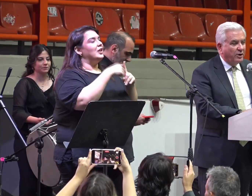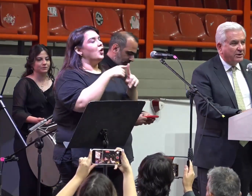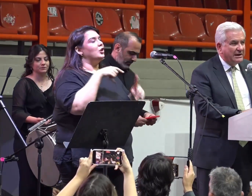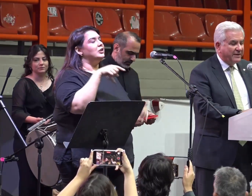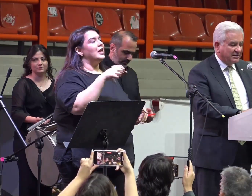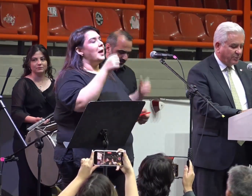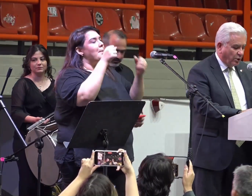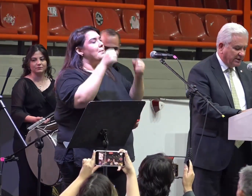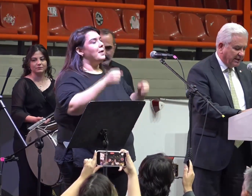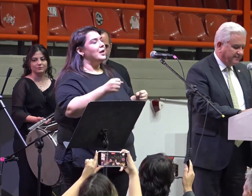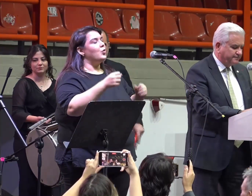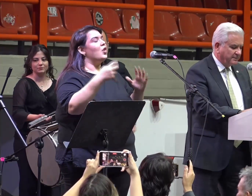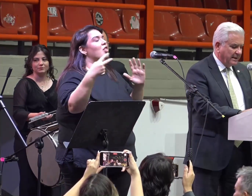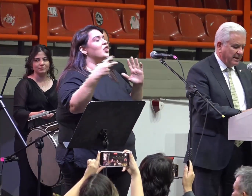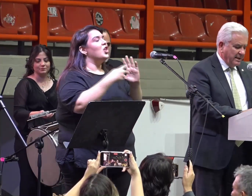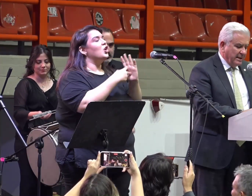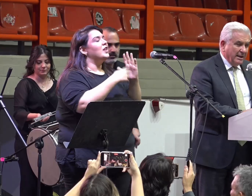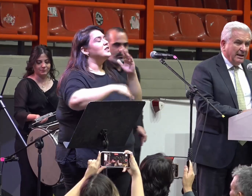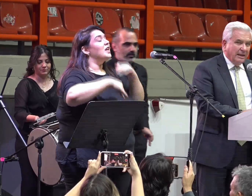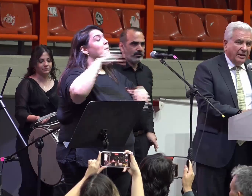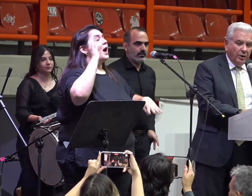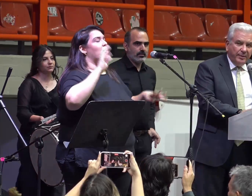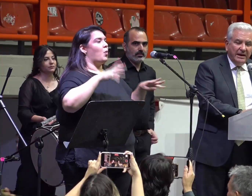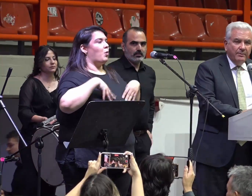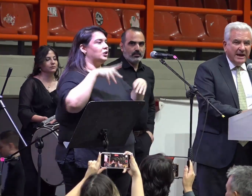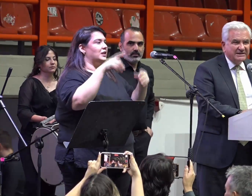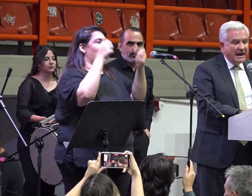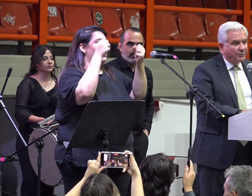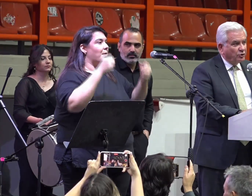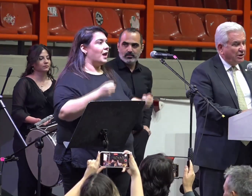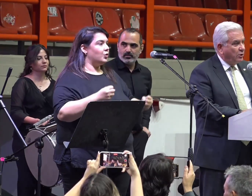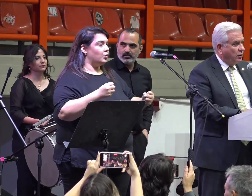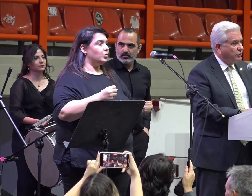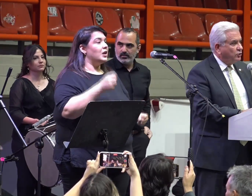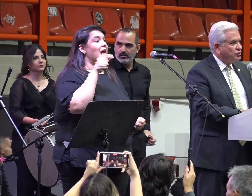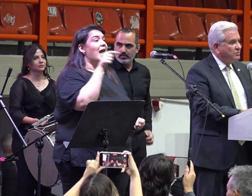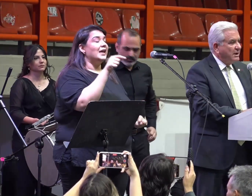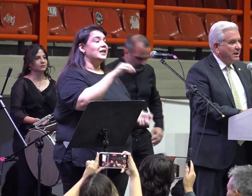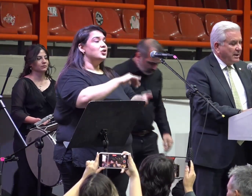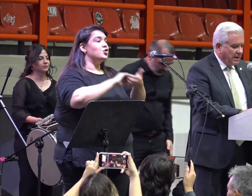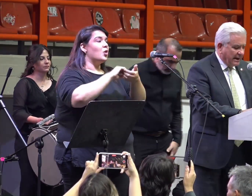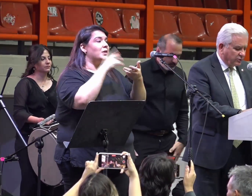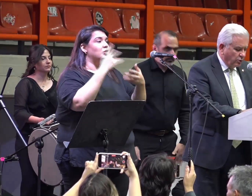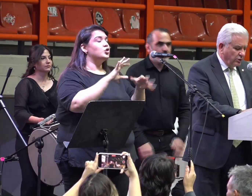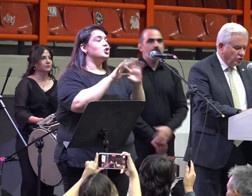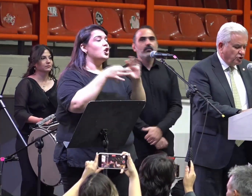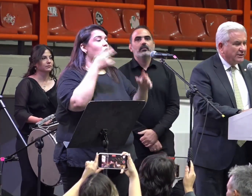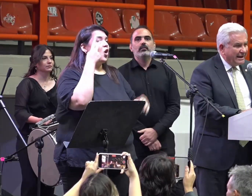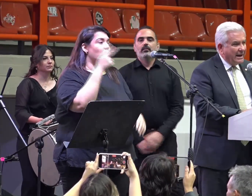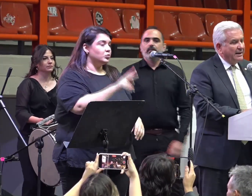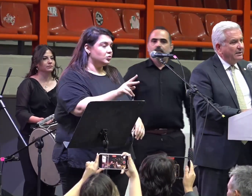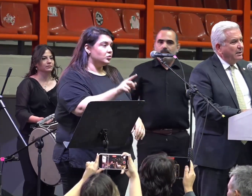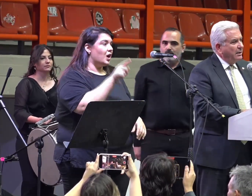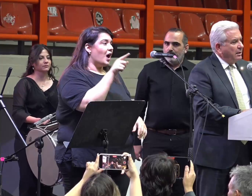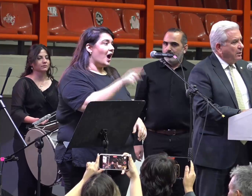από 2.000 πόντι οι οποίοι μέσα από το σύλλογό τους κρατούν